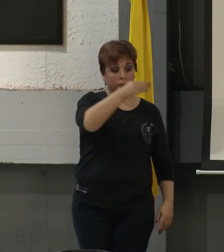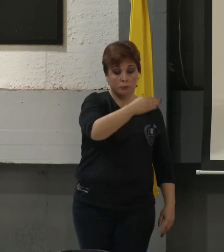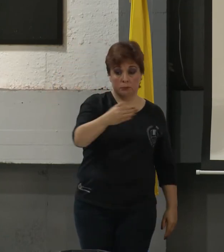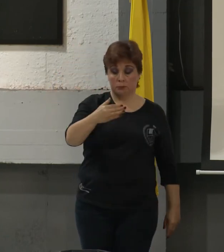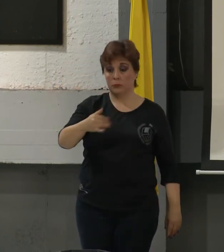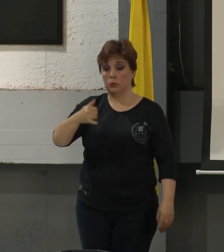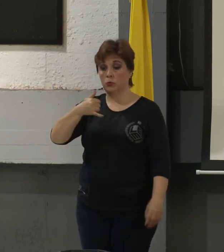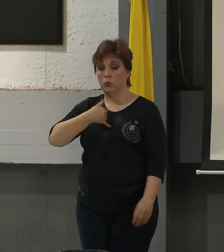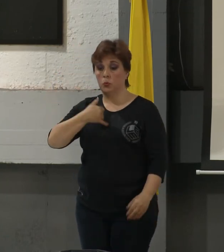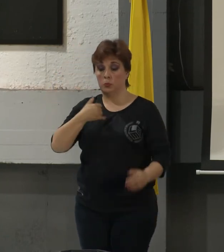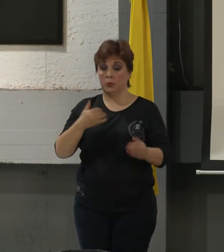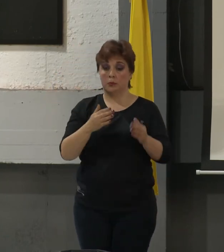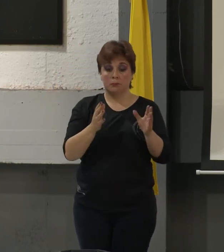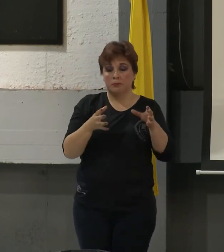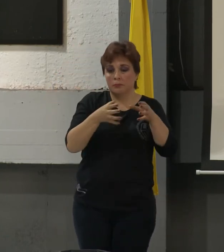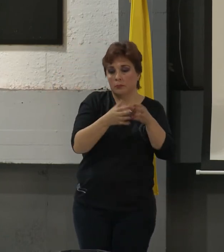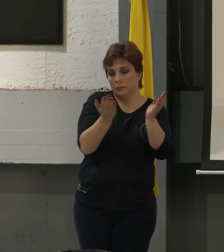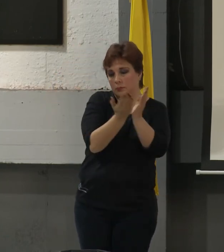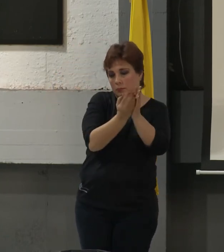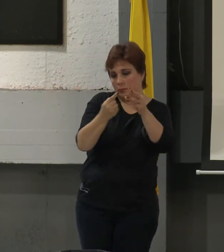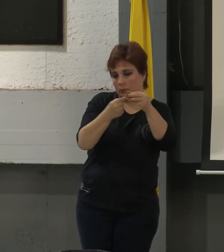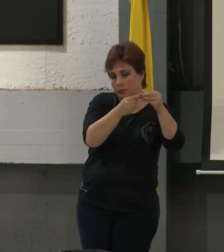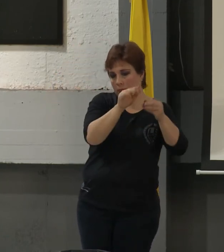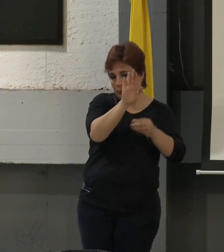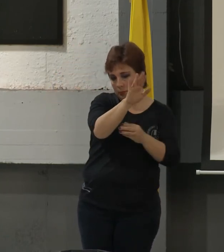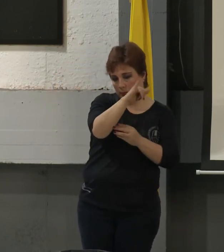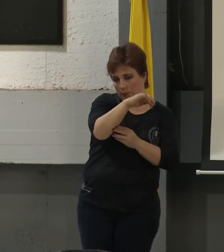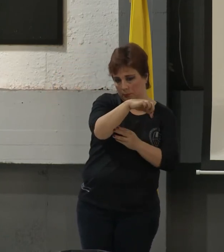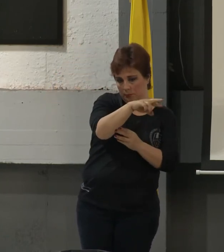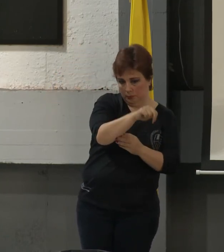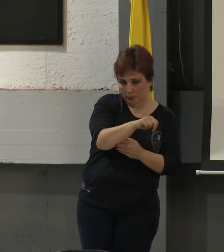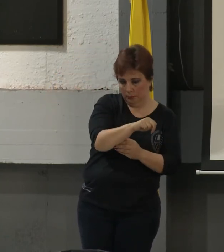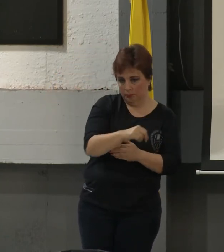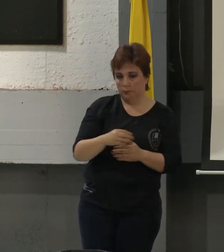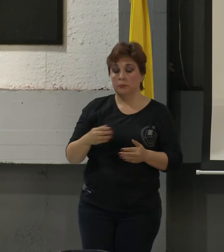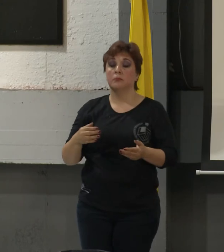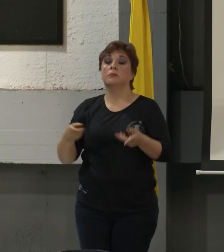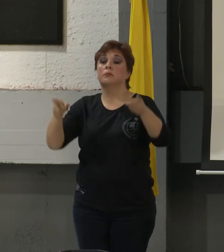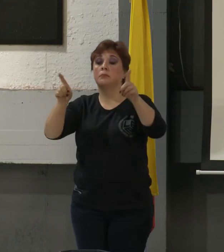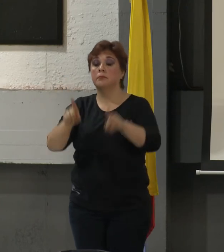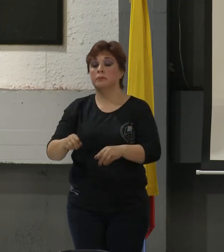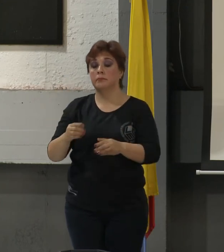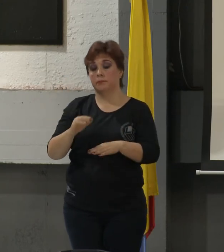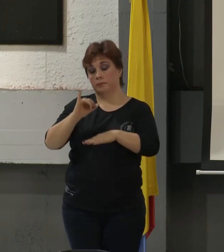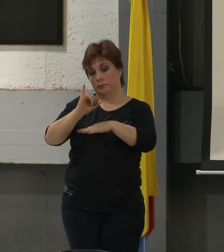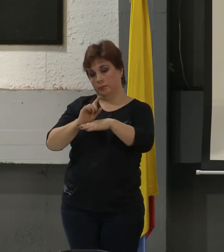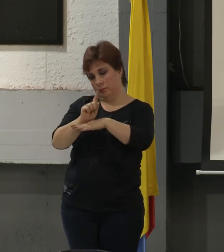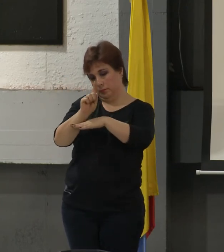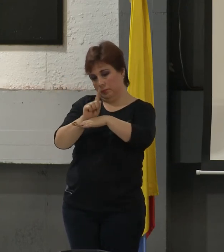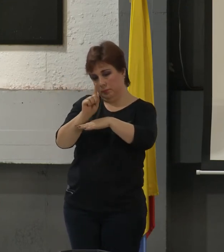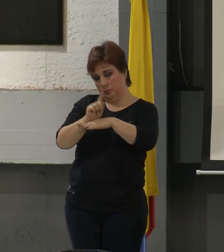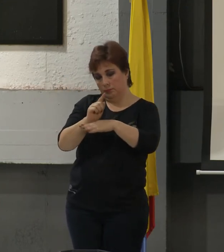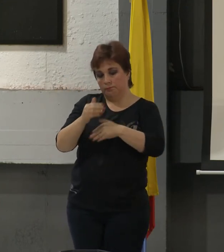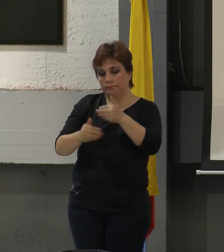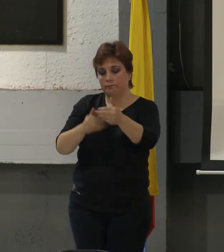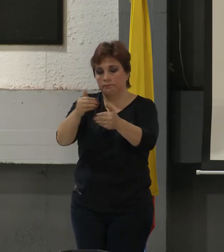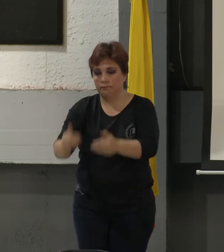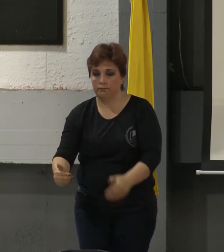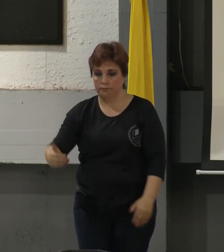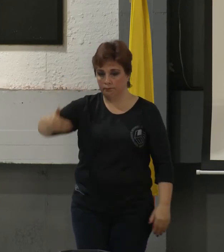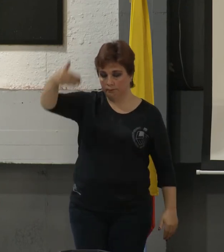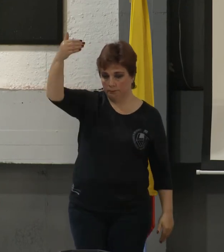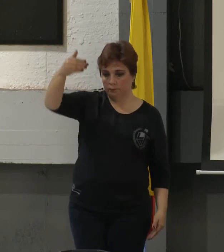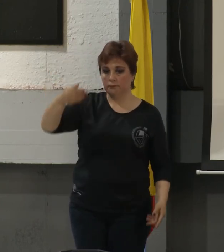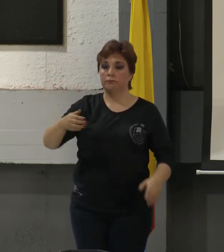jóvenes de la sección de educación especial de la pn a la corporación transiciones crecer sus directivas equipo profesional y jóvenes